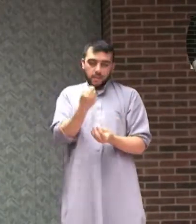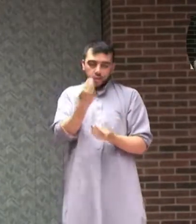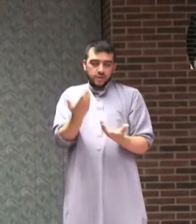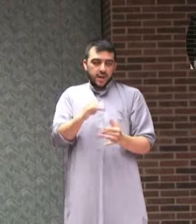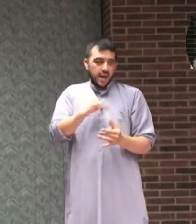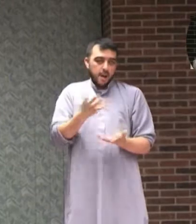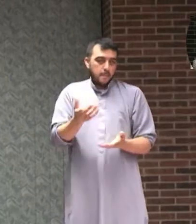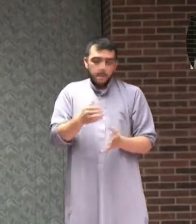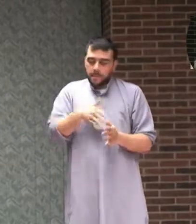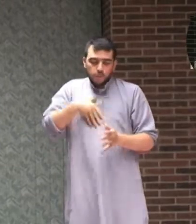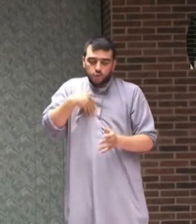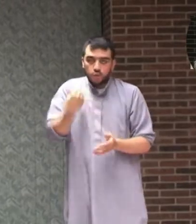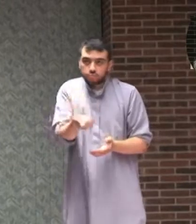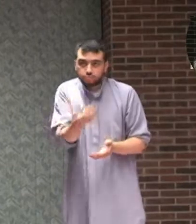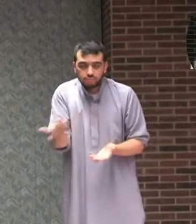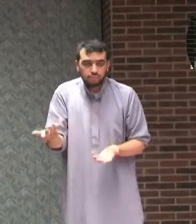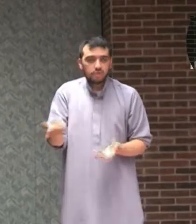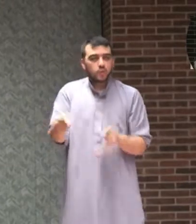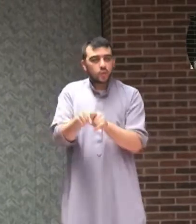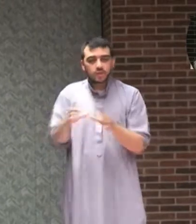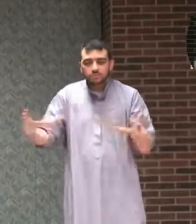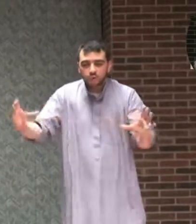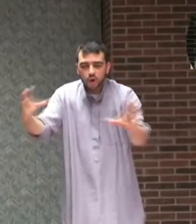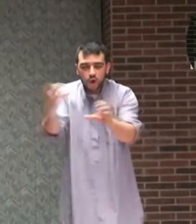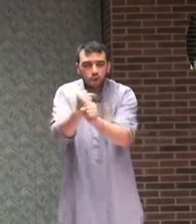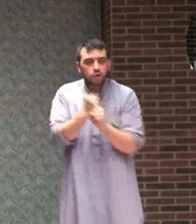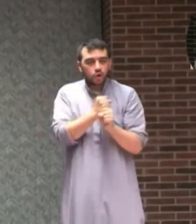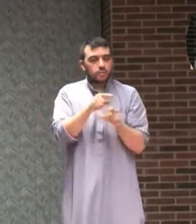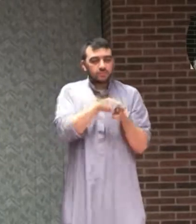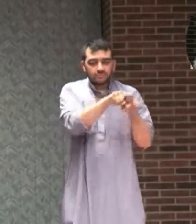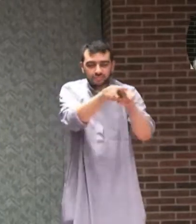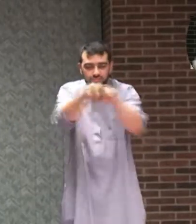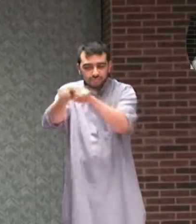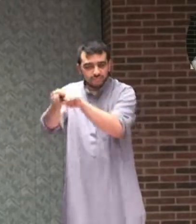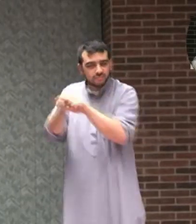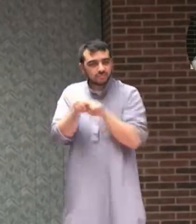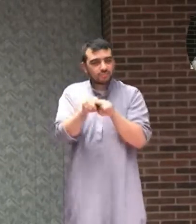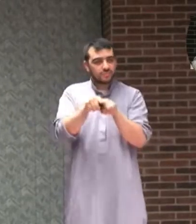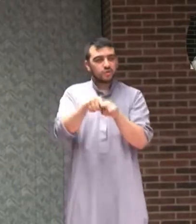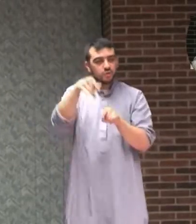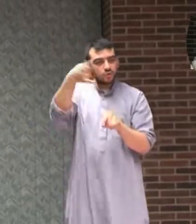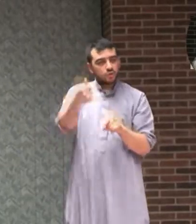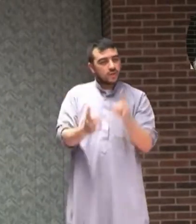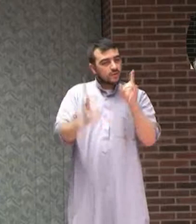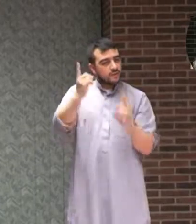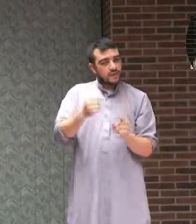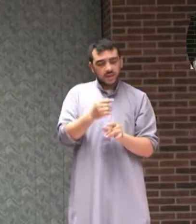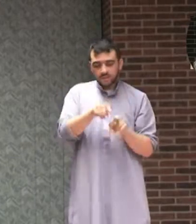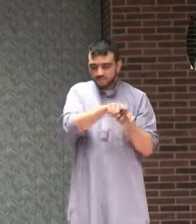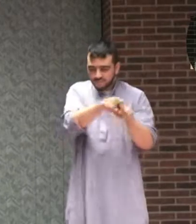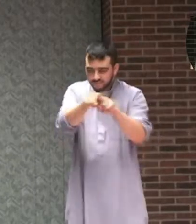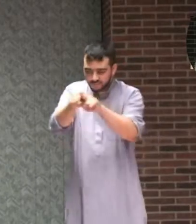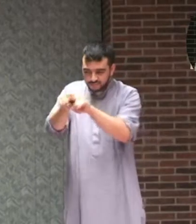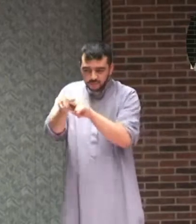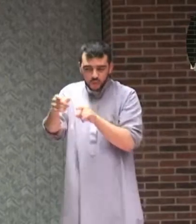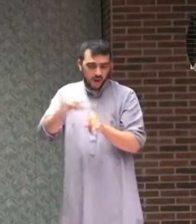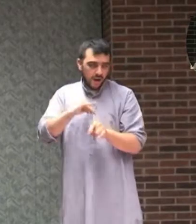le Zakat al-Fitr est là au moment du Eid que pour pouvoir libérer ces gens de ce manque, libérer ces gens